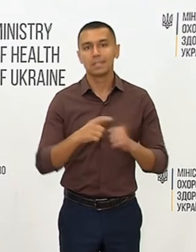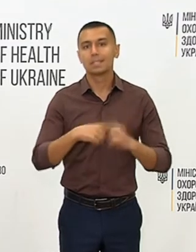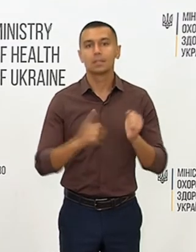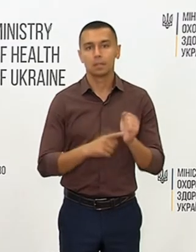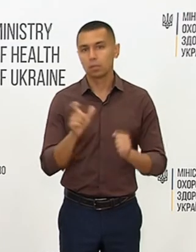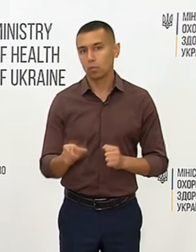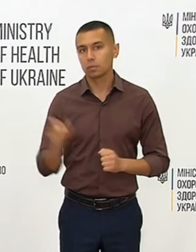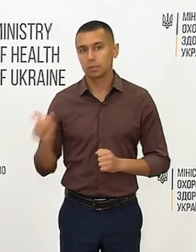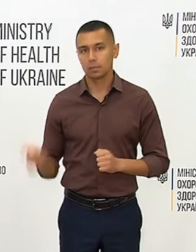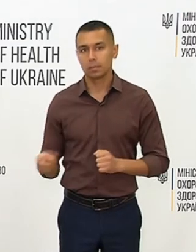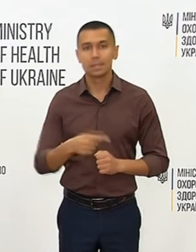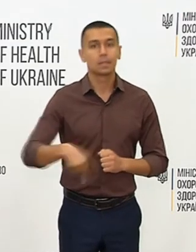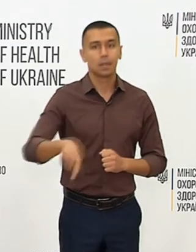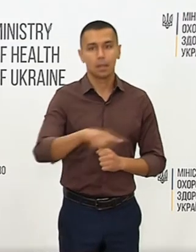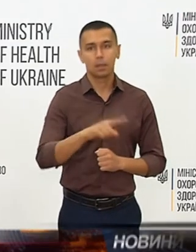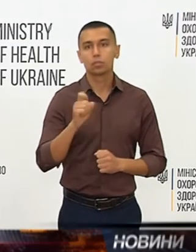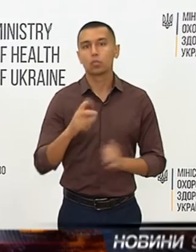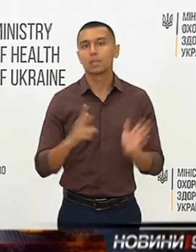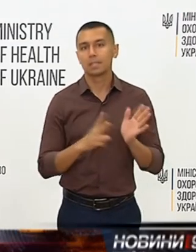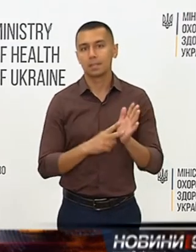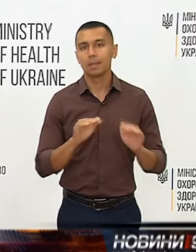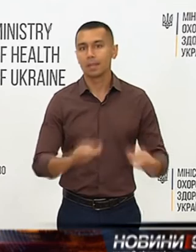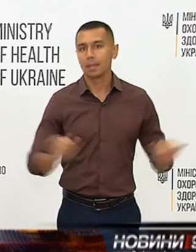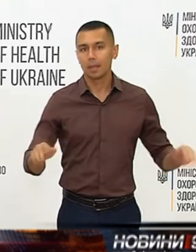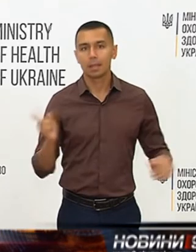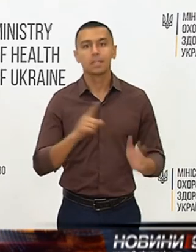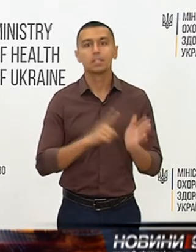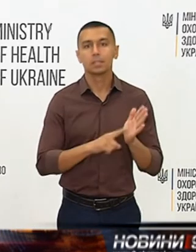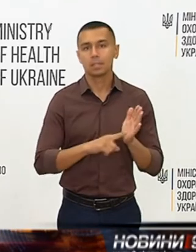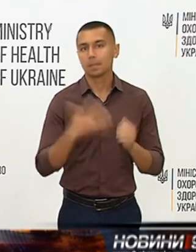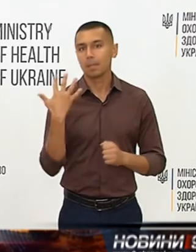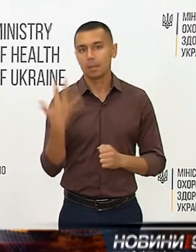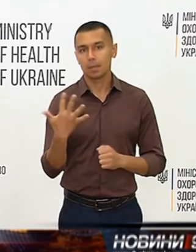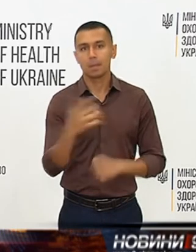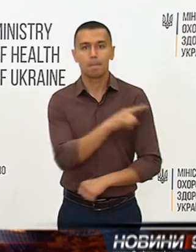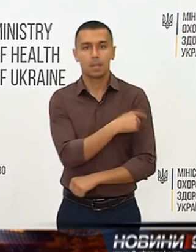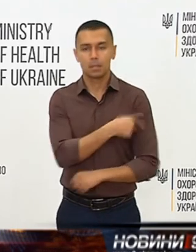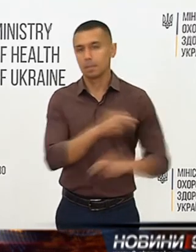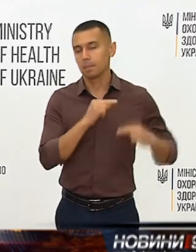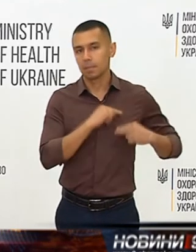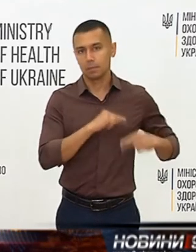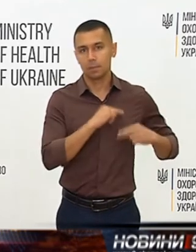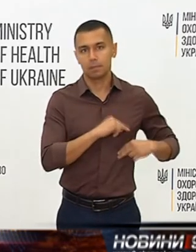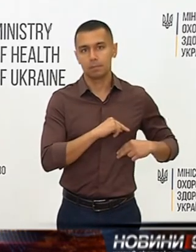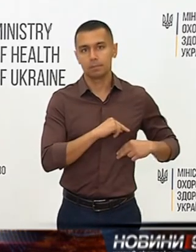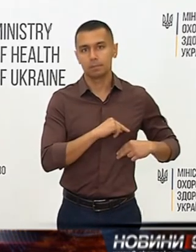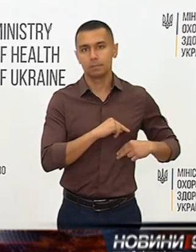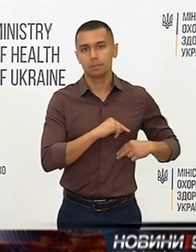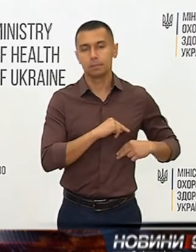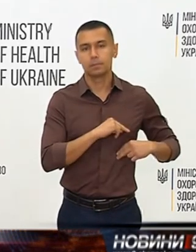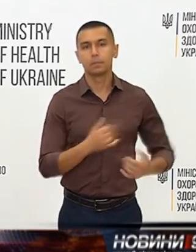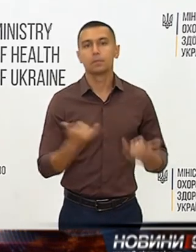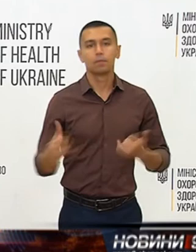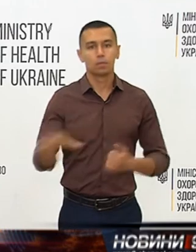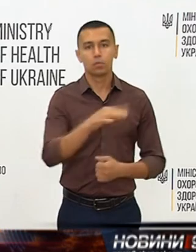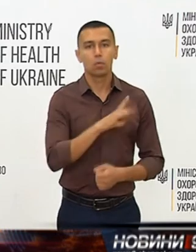1616 осіб. З них 107 дітей та 65 медичних працівників.